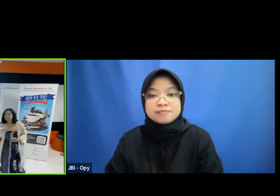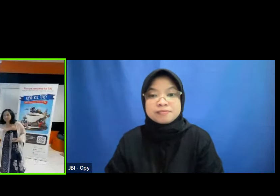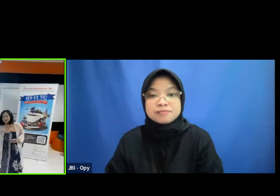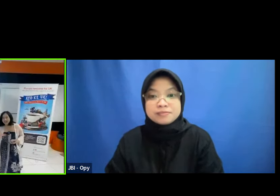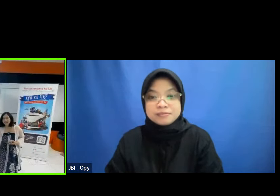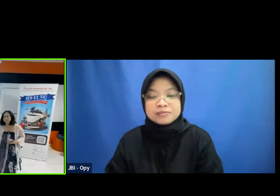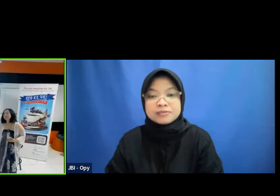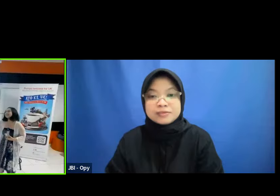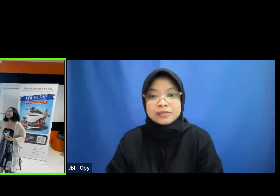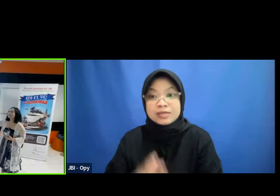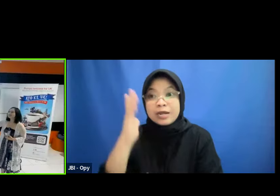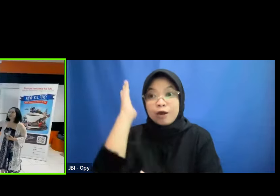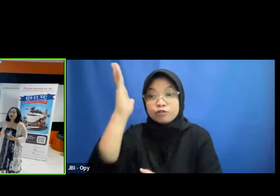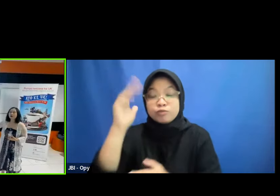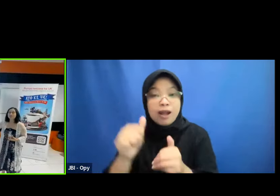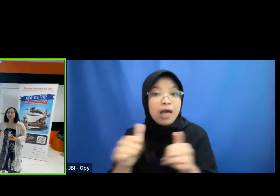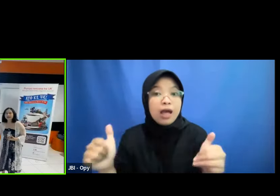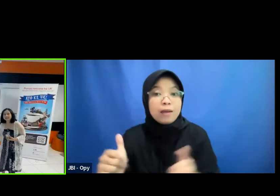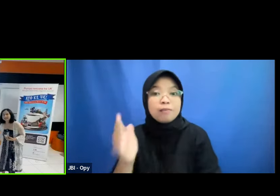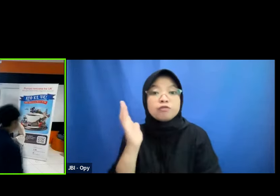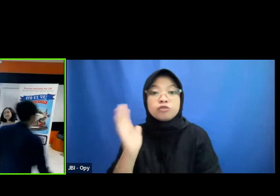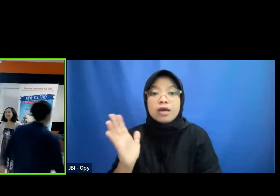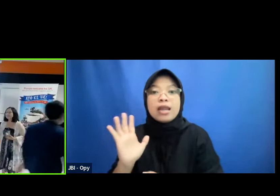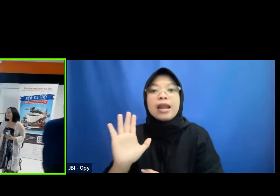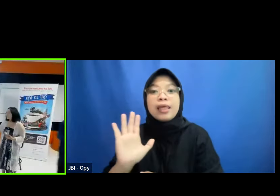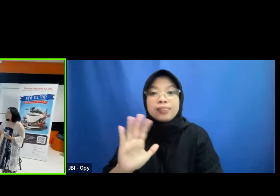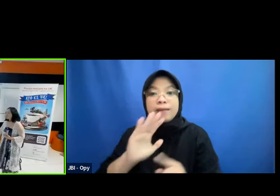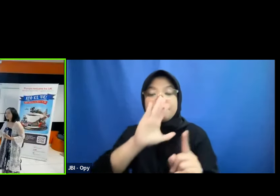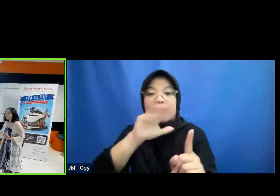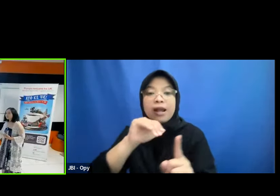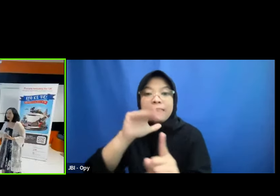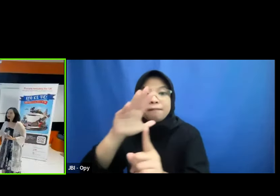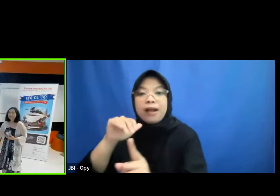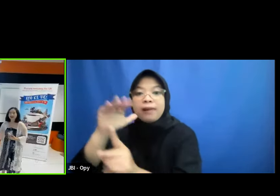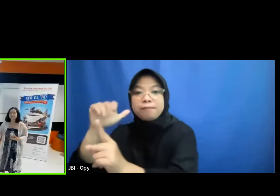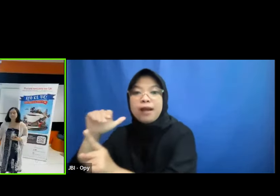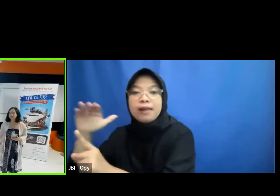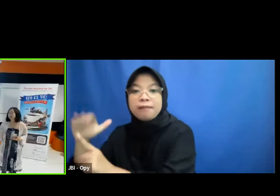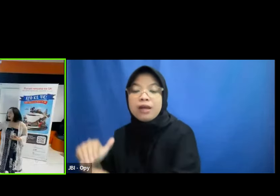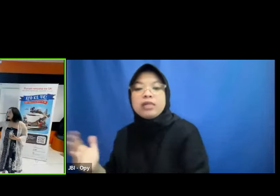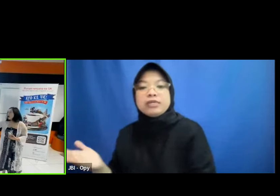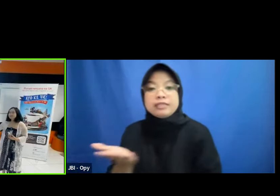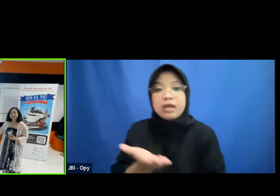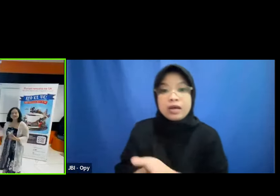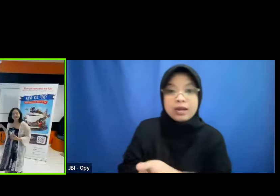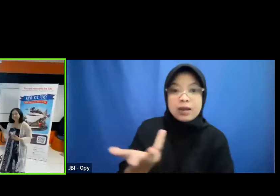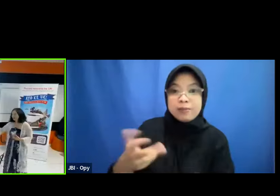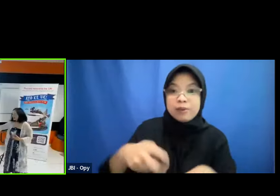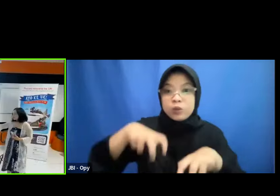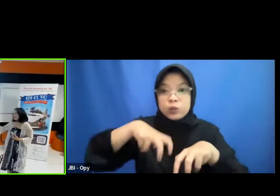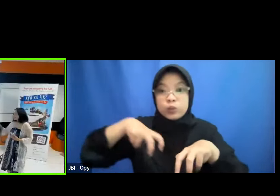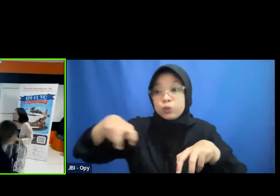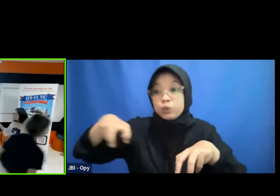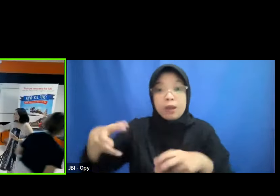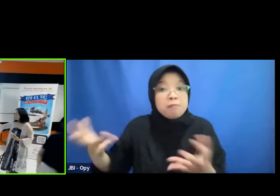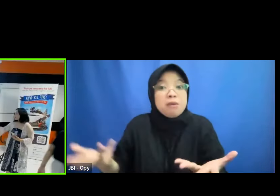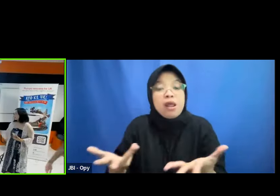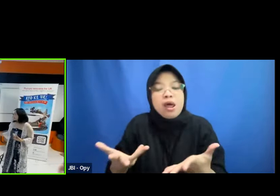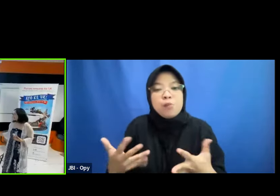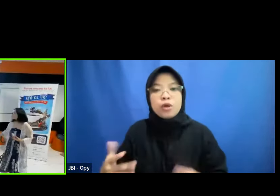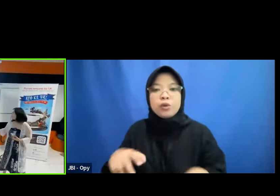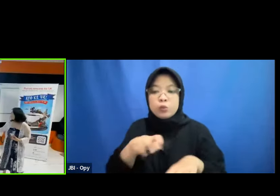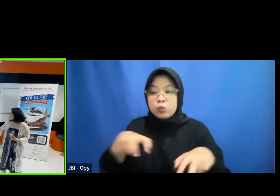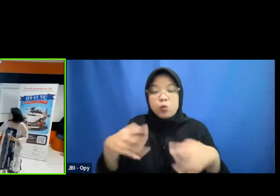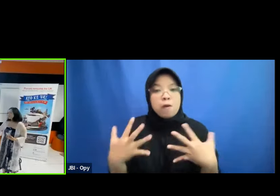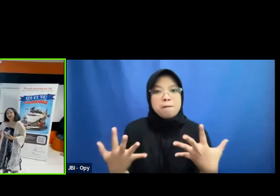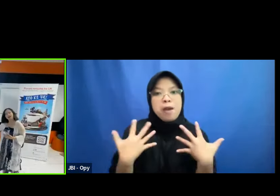speaker kita sudah lengkap jadi nanti mau aku panggil e satu-satu untuk ke depan silakan pilih hotat mau yang mana gitu ya